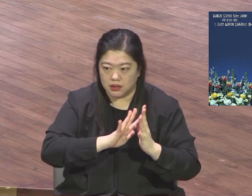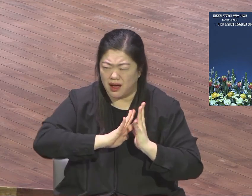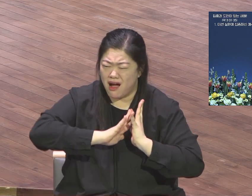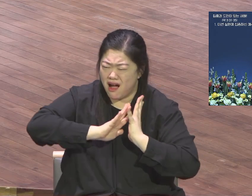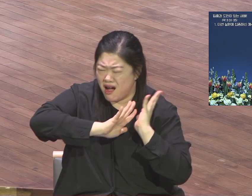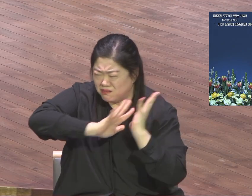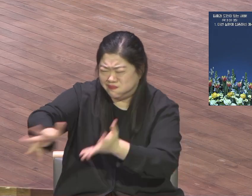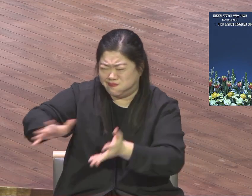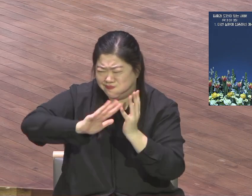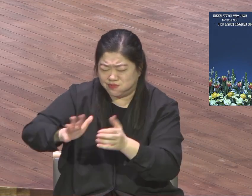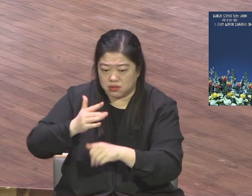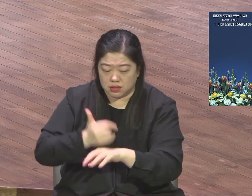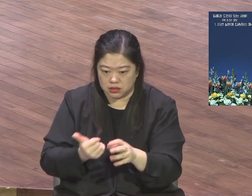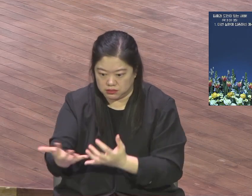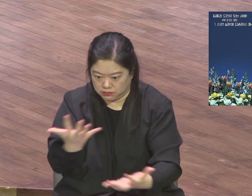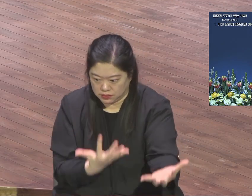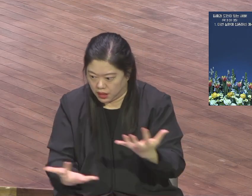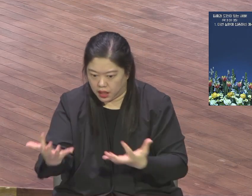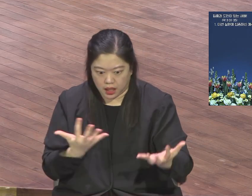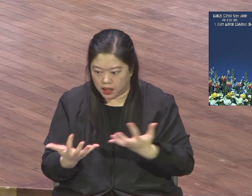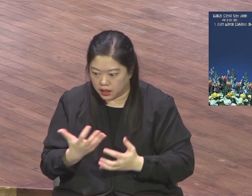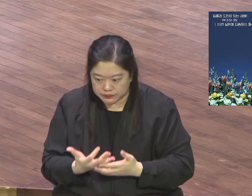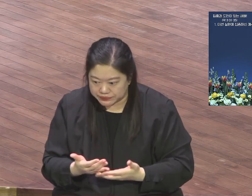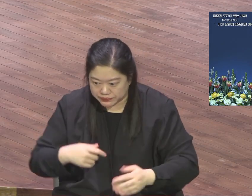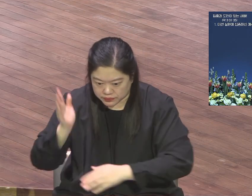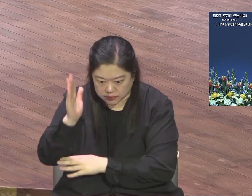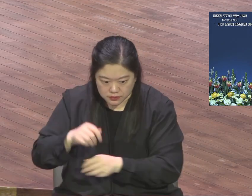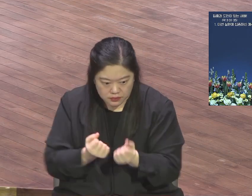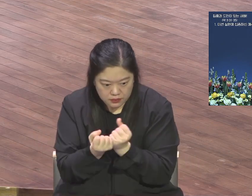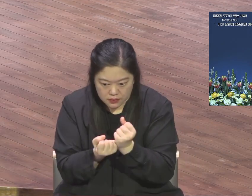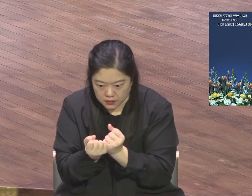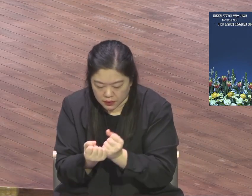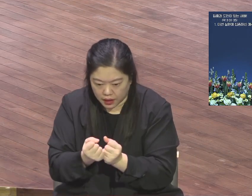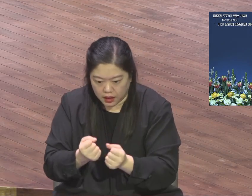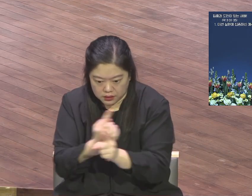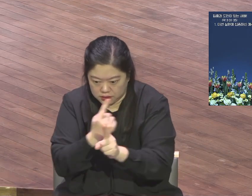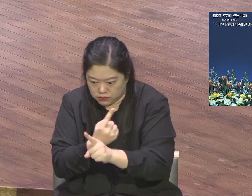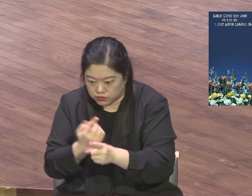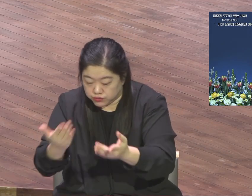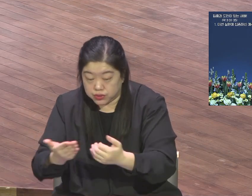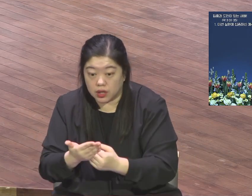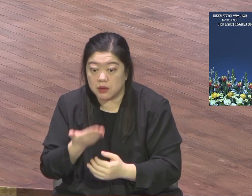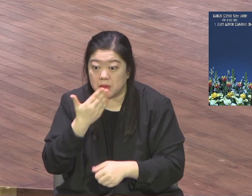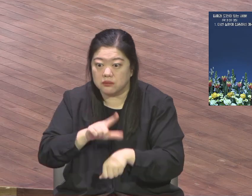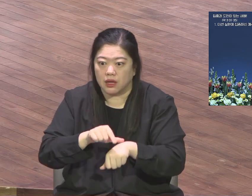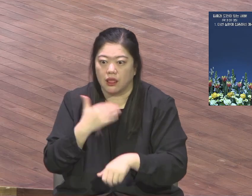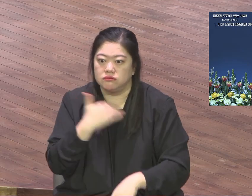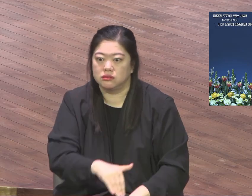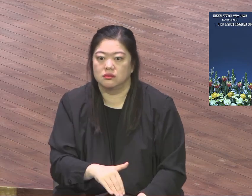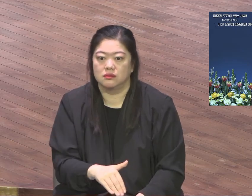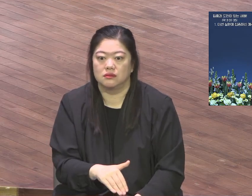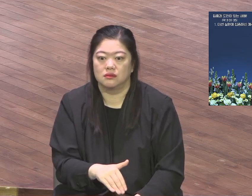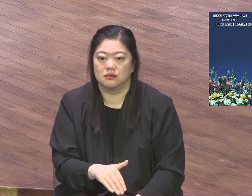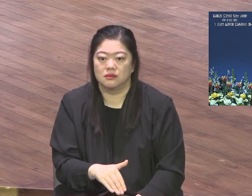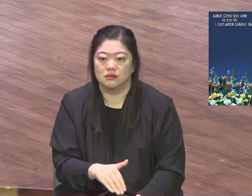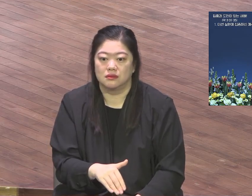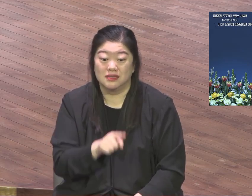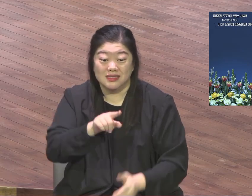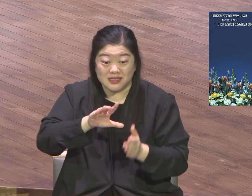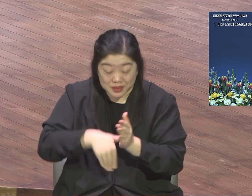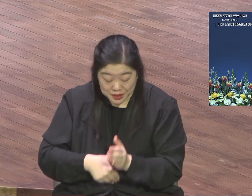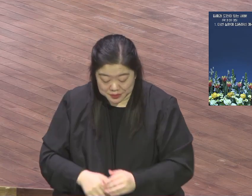예수님의 이 소문이 확산이 확 됐단 말이에요. 자, 그런데 오늘 본문에 보니까 예수님의